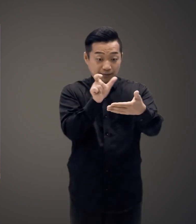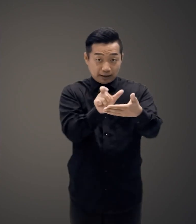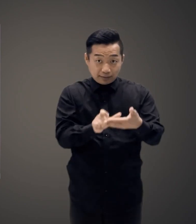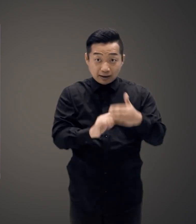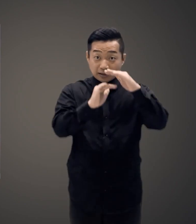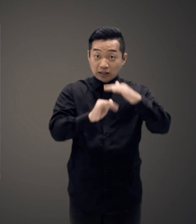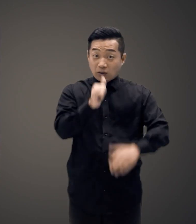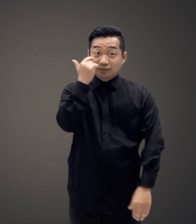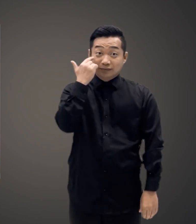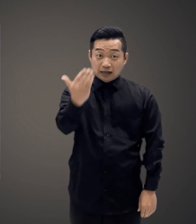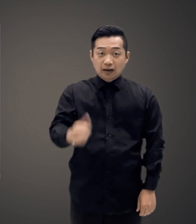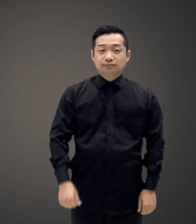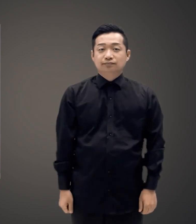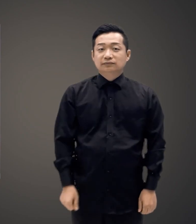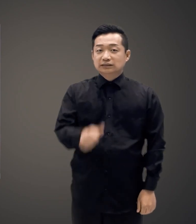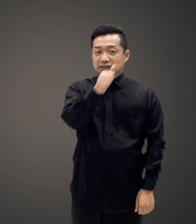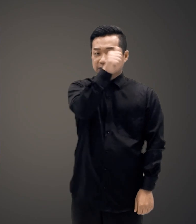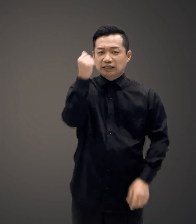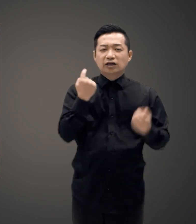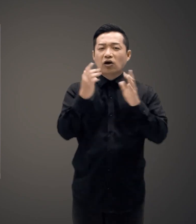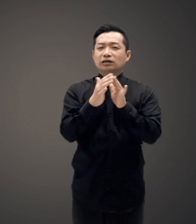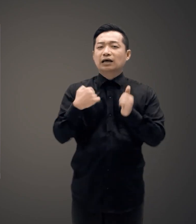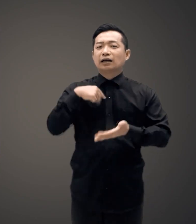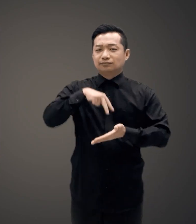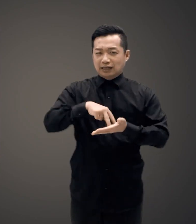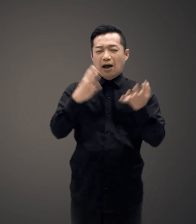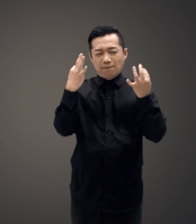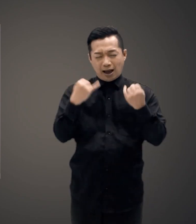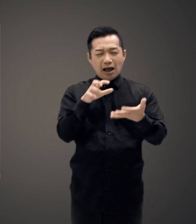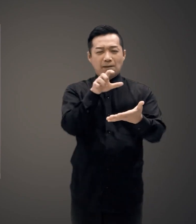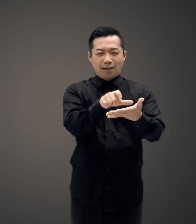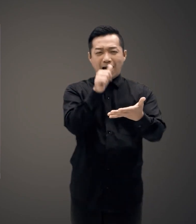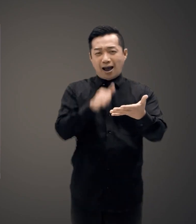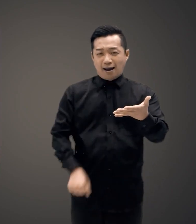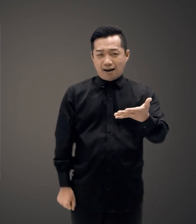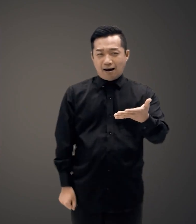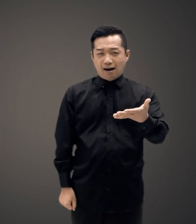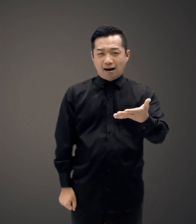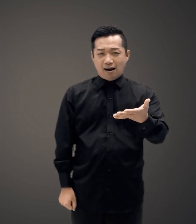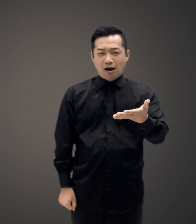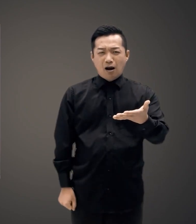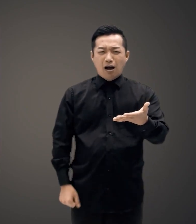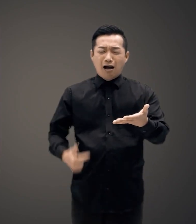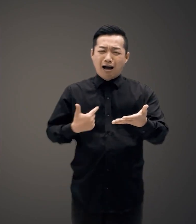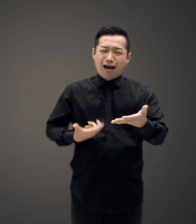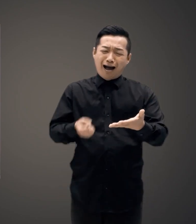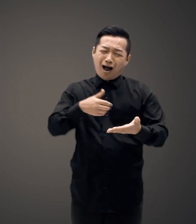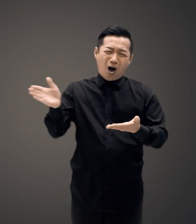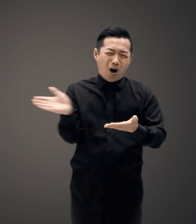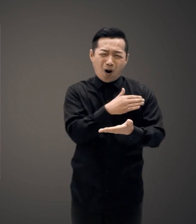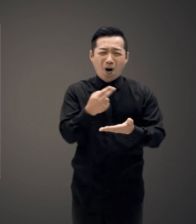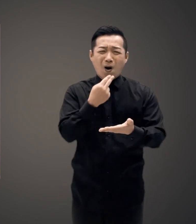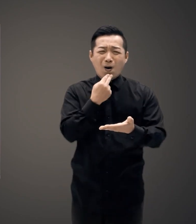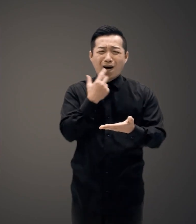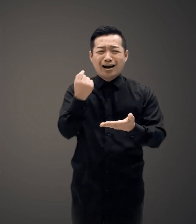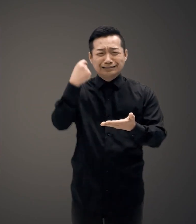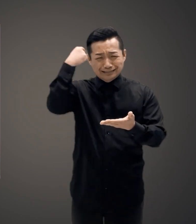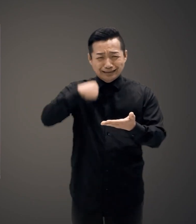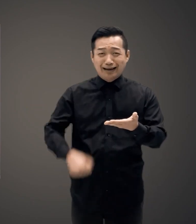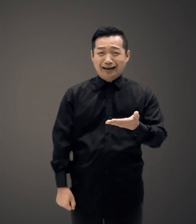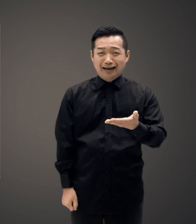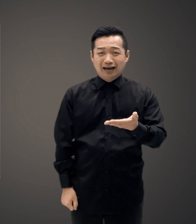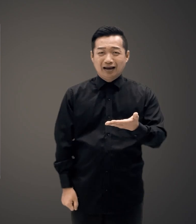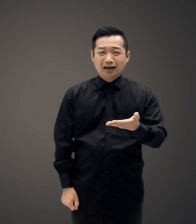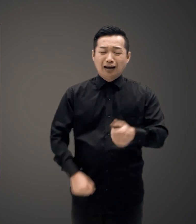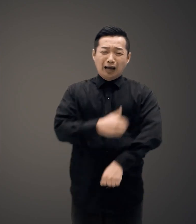녹아 들어간 부분이 있나요? 인생 여행자로서 많이 들어가 있습니다. 척박했던 것 같아요. 언제예요?